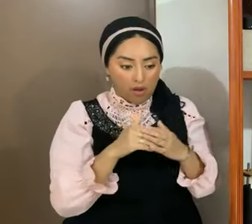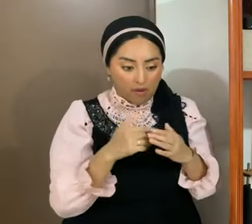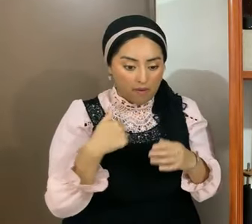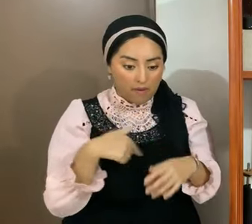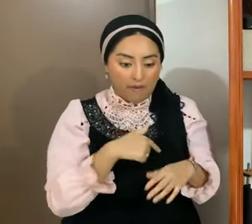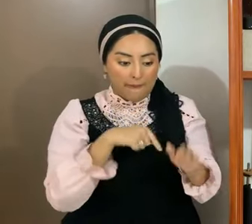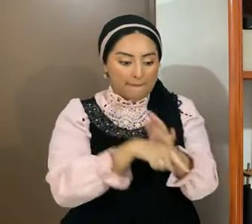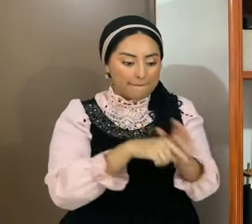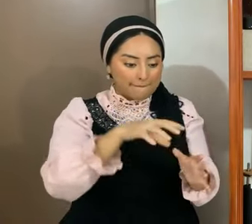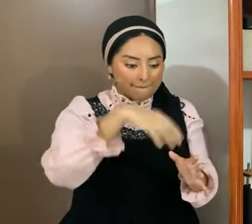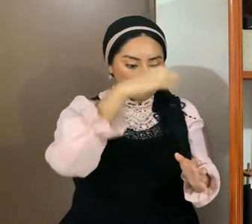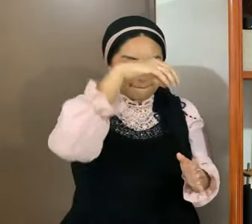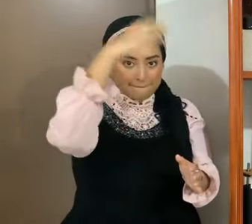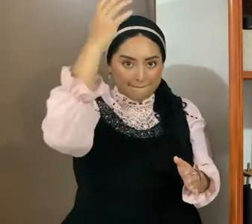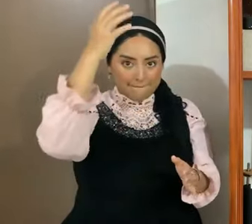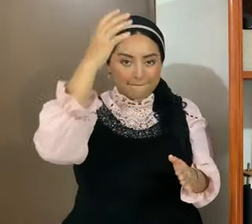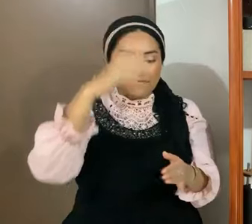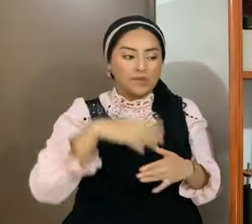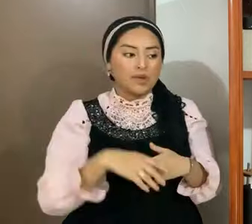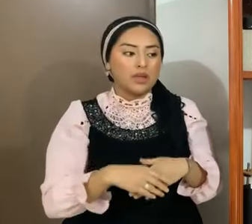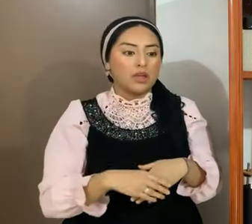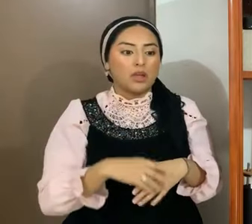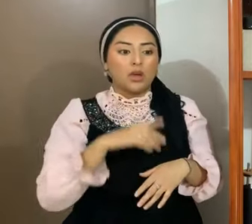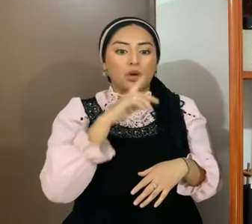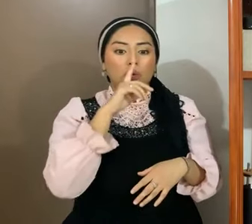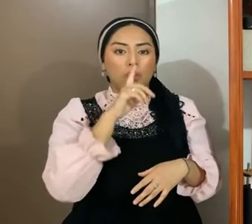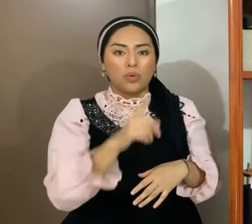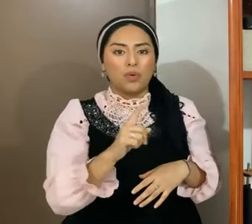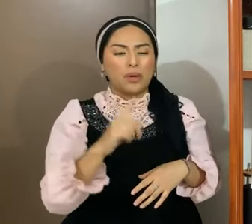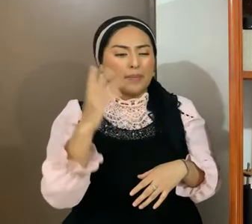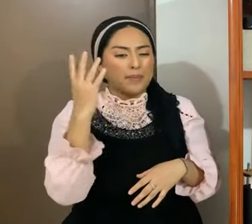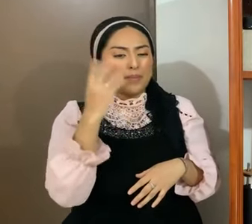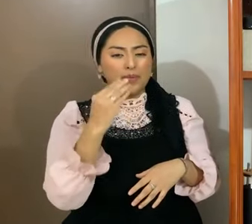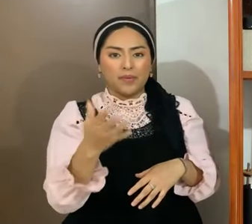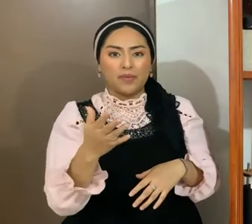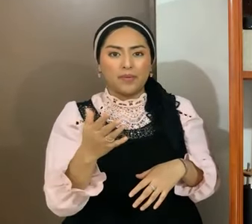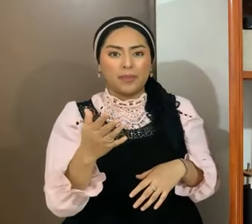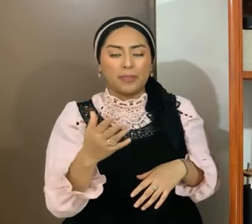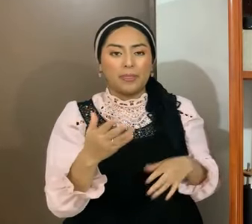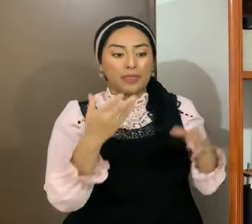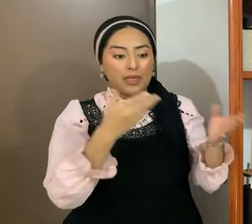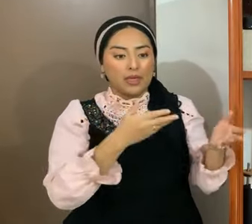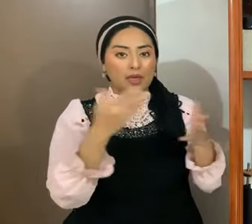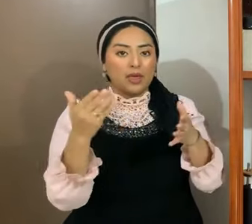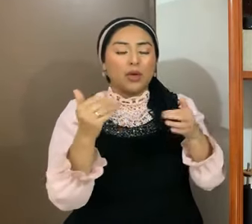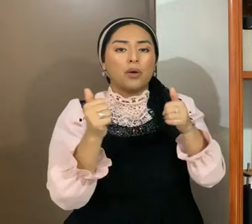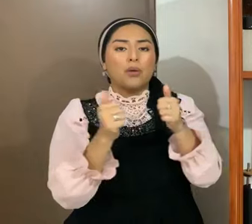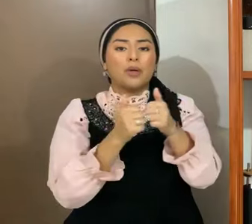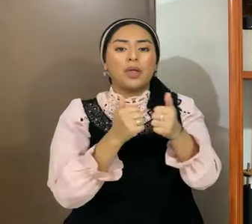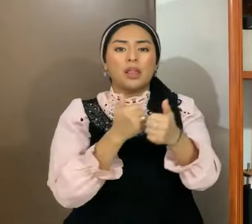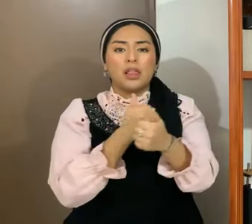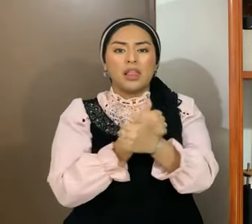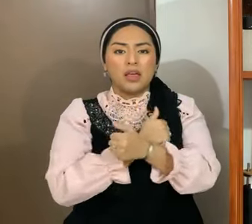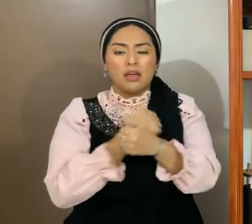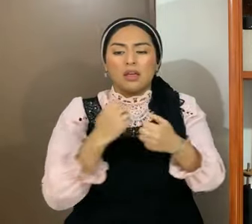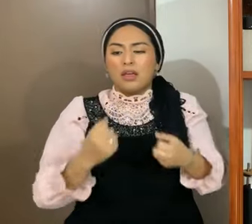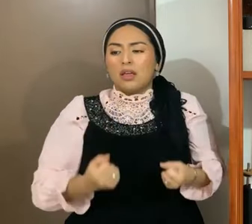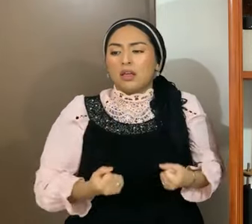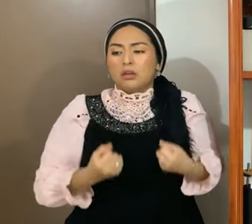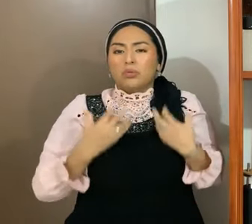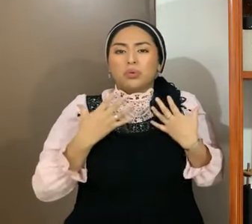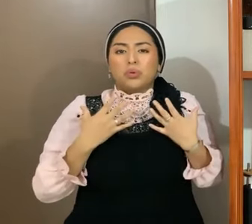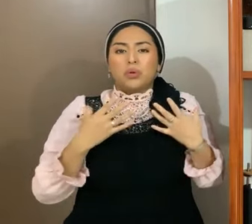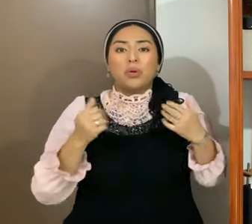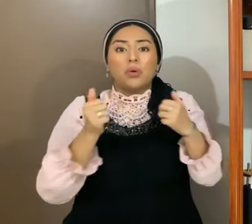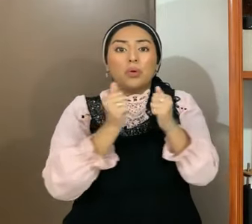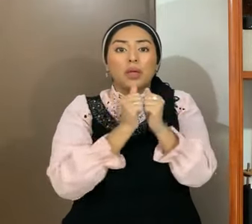sacrificio, que cada ofrenda fuera realmente excepcional, que se llevara con amor, que se llevara con fervor, que se llevara